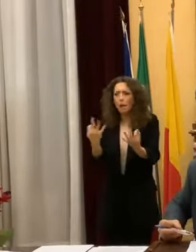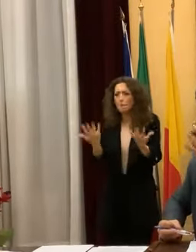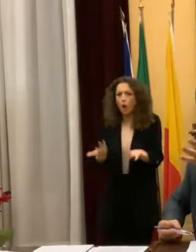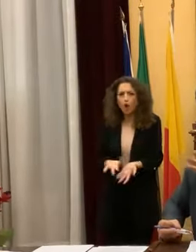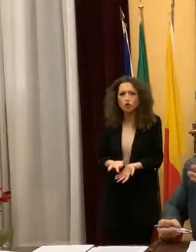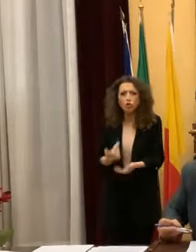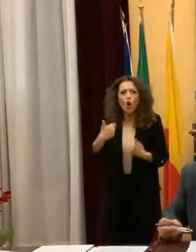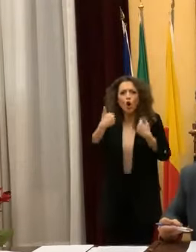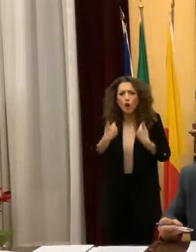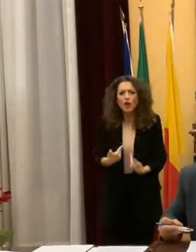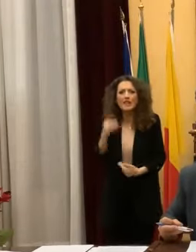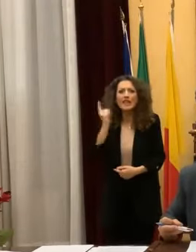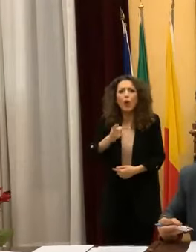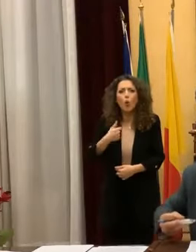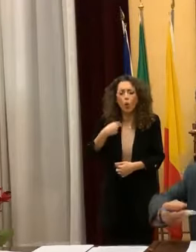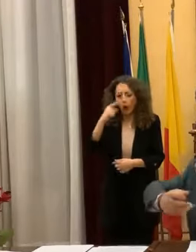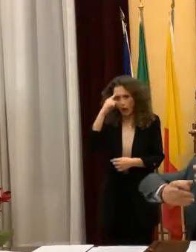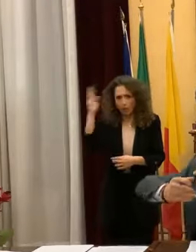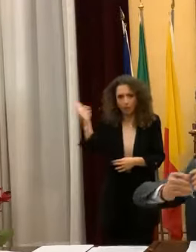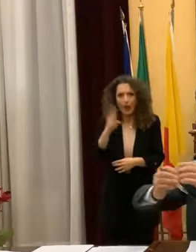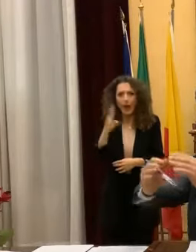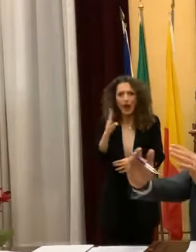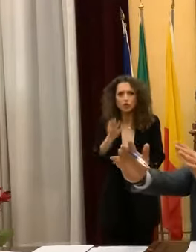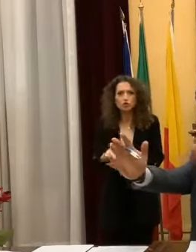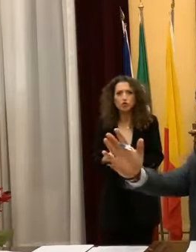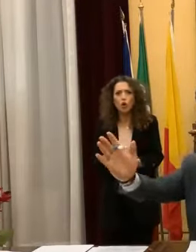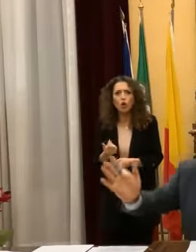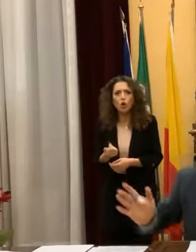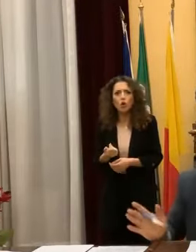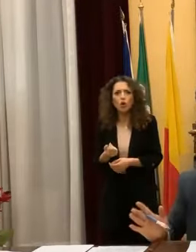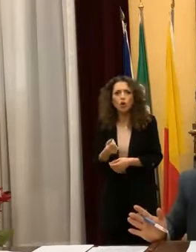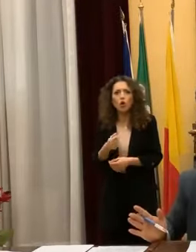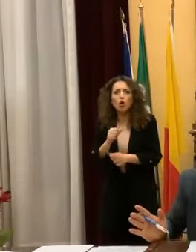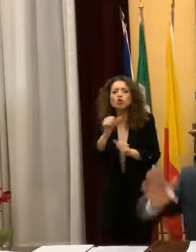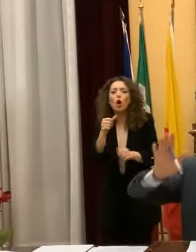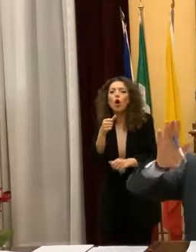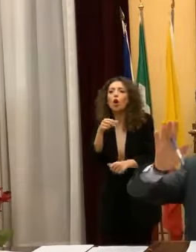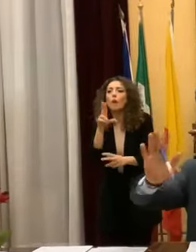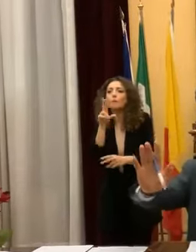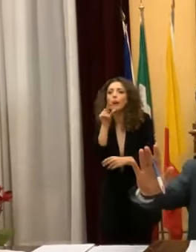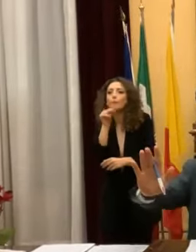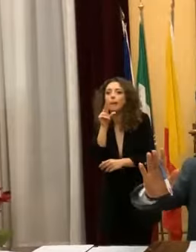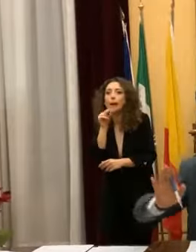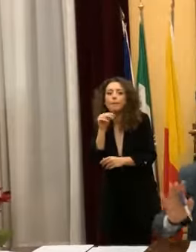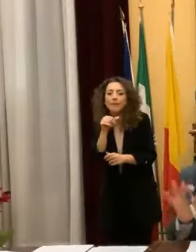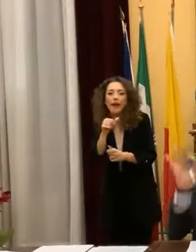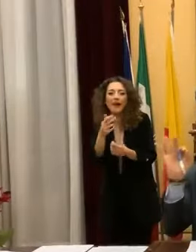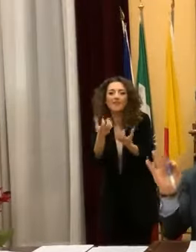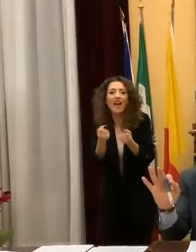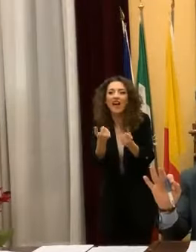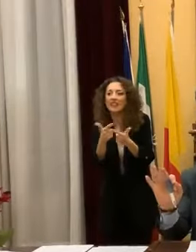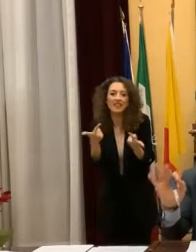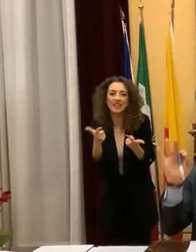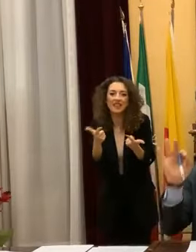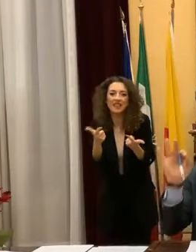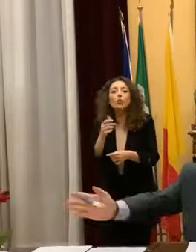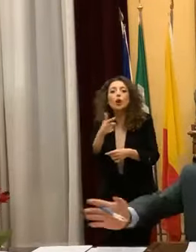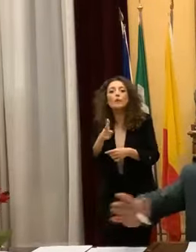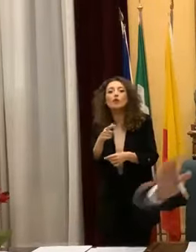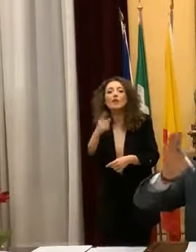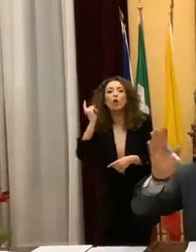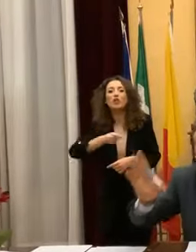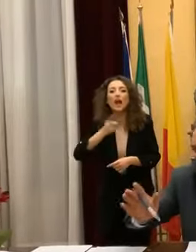era un pazzo. Era ormai il predicatore nel deserto, che era meglio prenderlo e